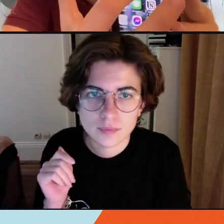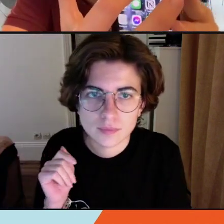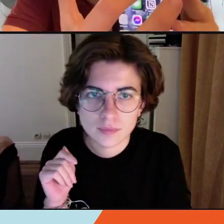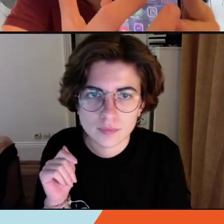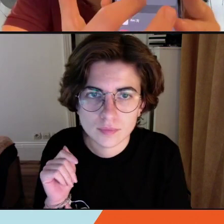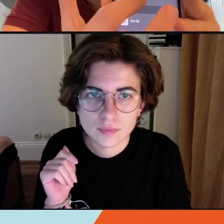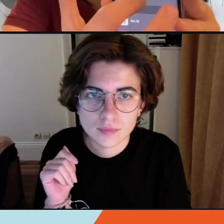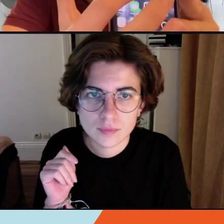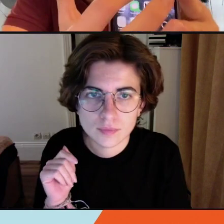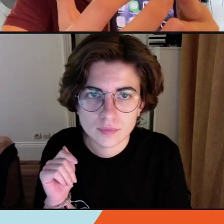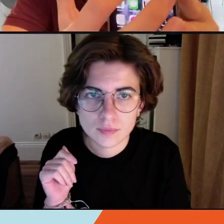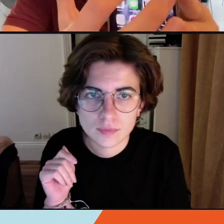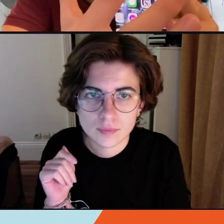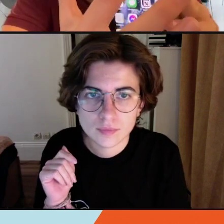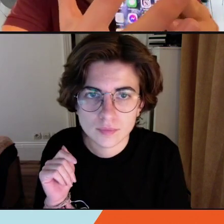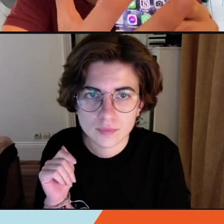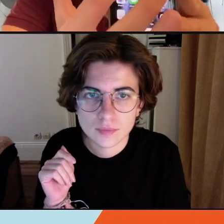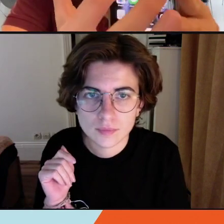Ah,